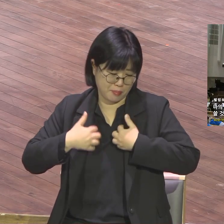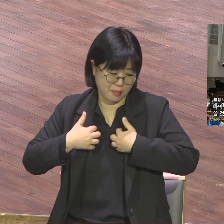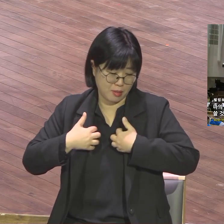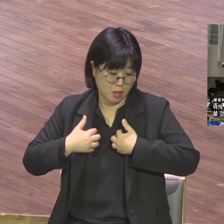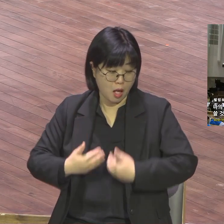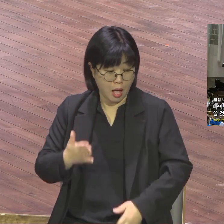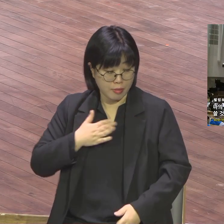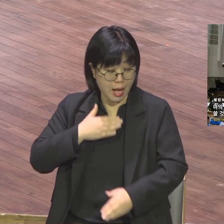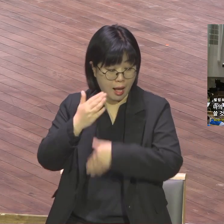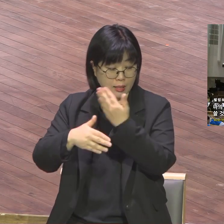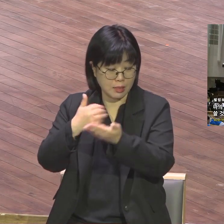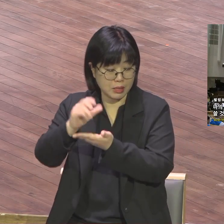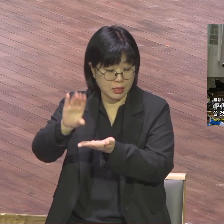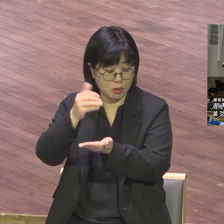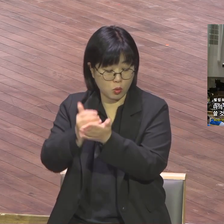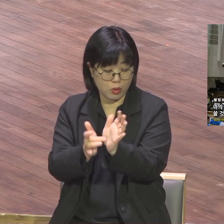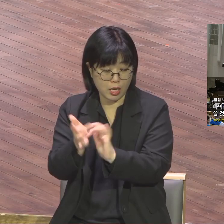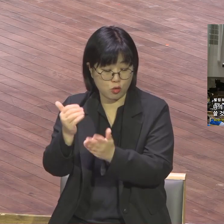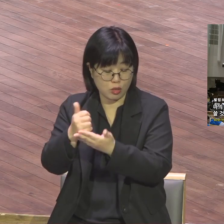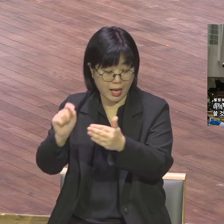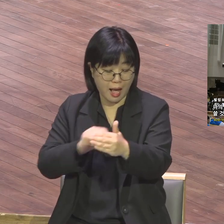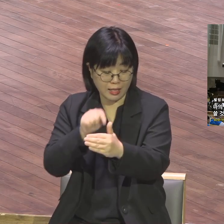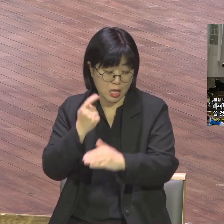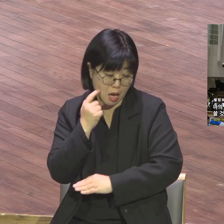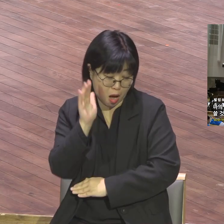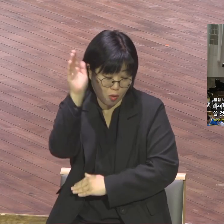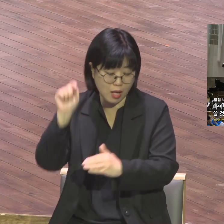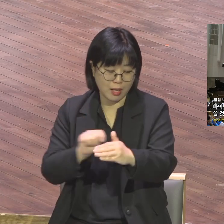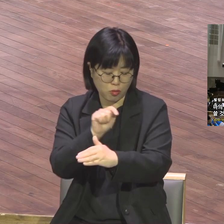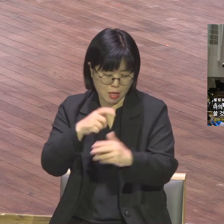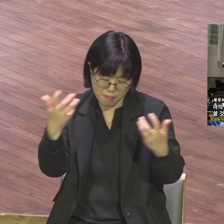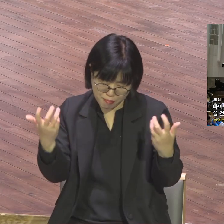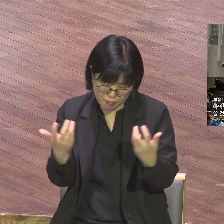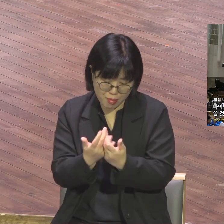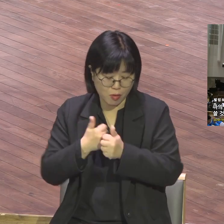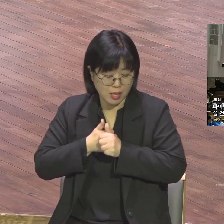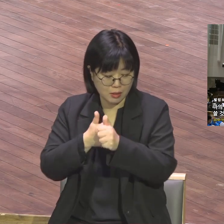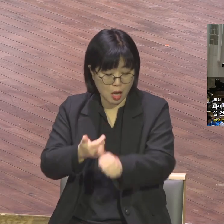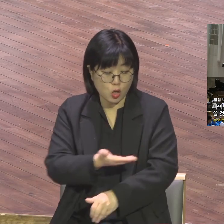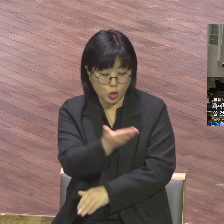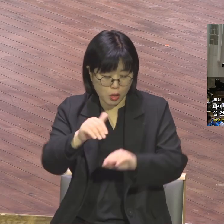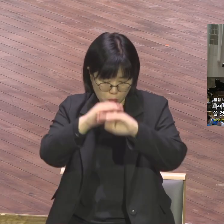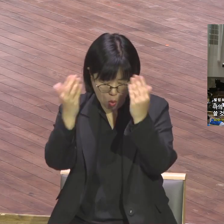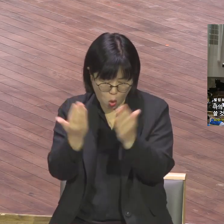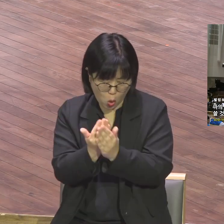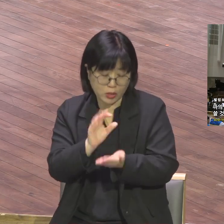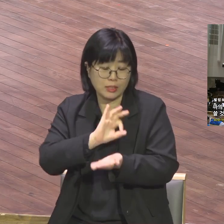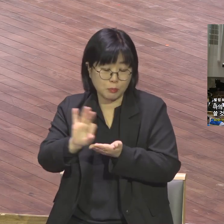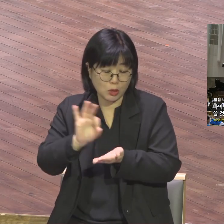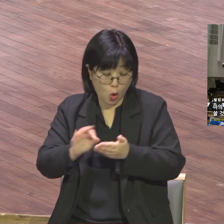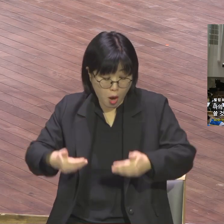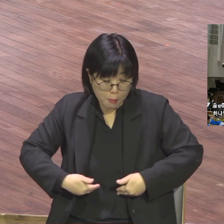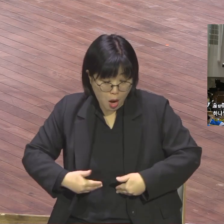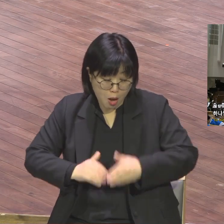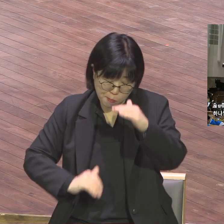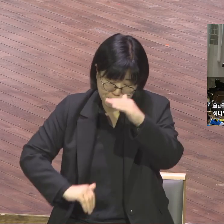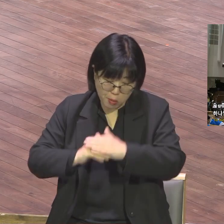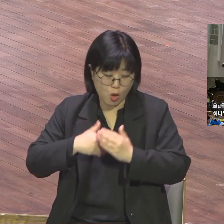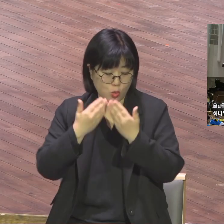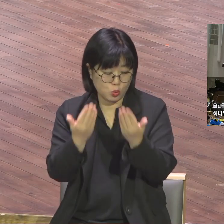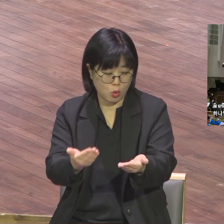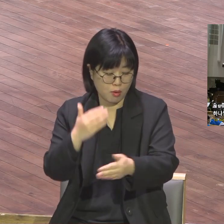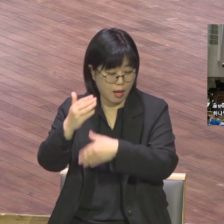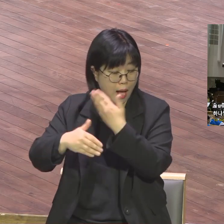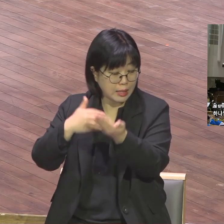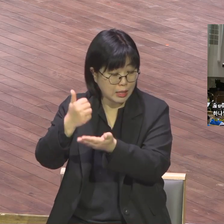나의 하나님이 그리스도 예수 안에서 영광 가운데 그 풍성한 대로 너희 모든 쓸 것을 채우시리라.